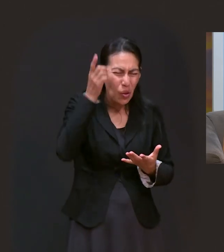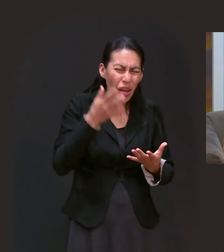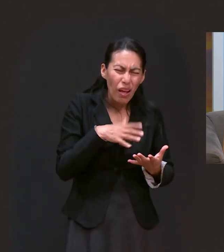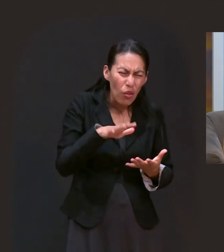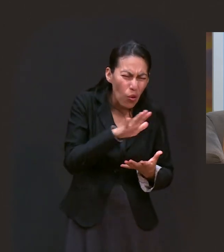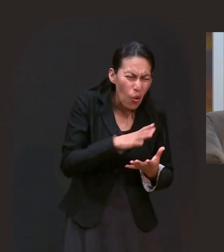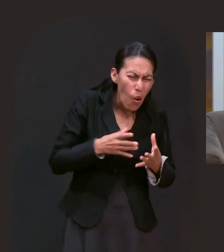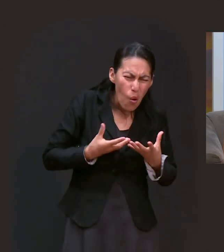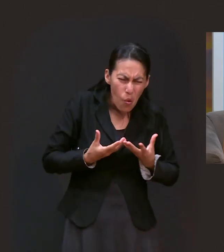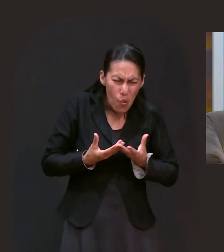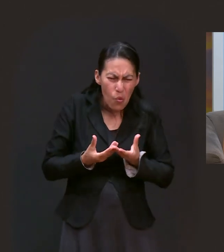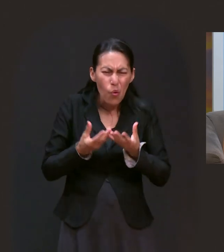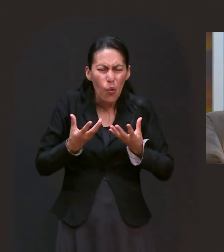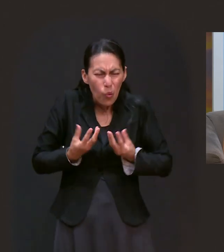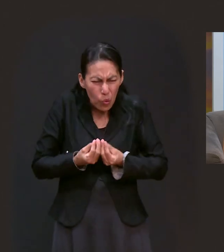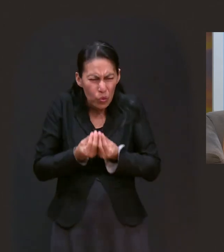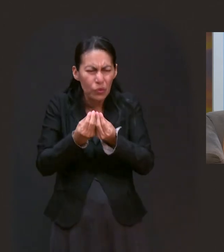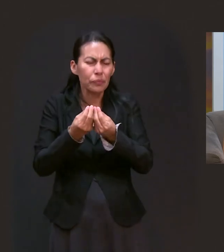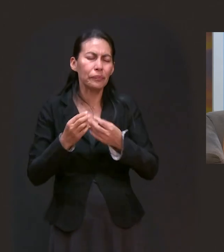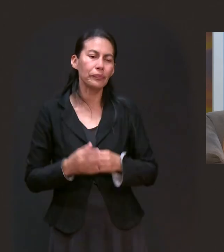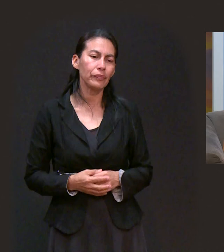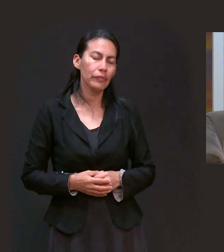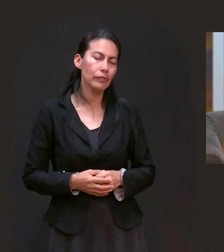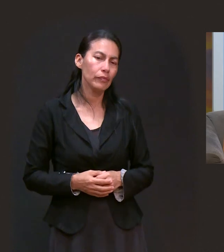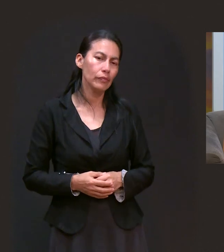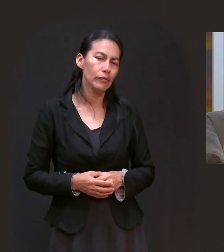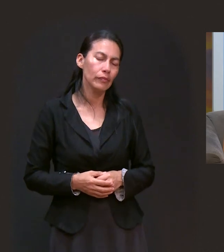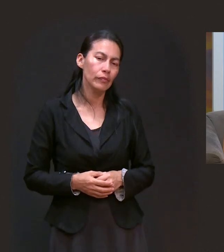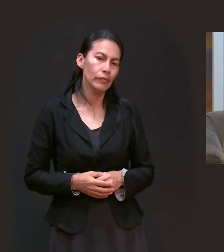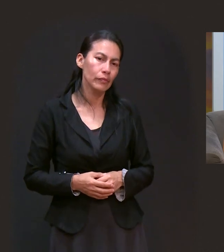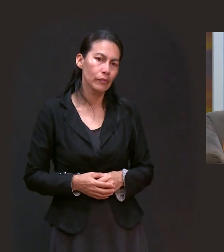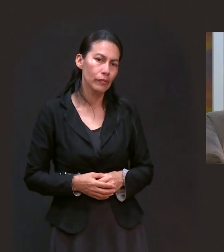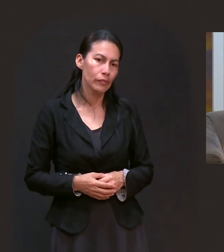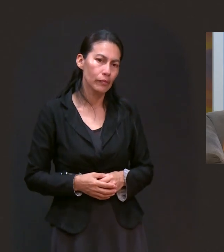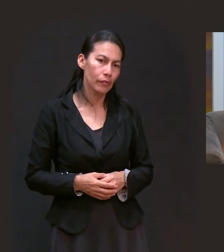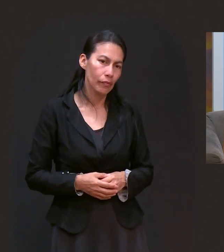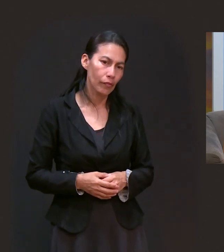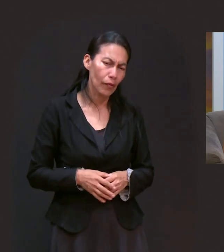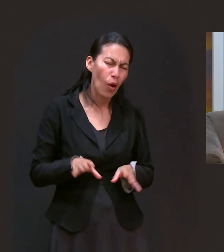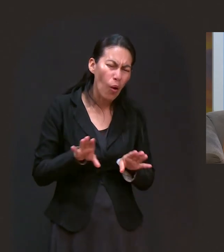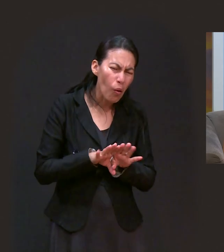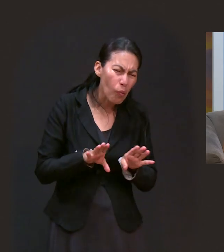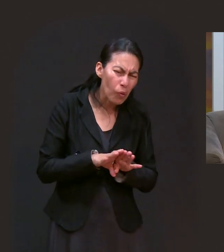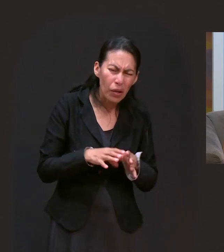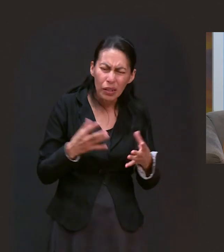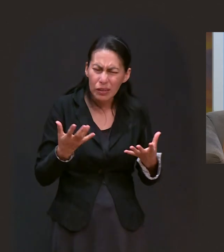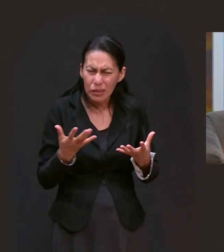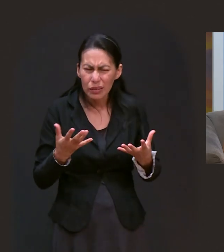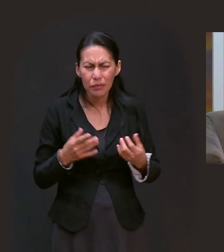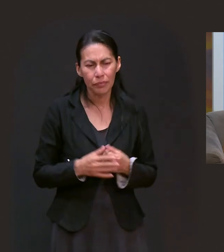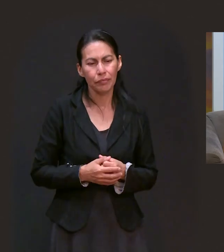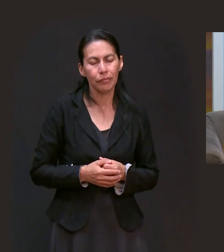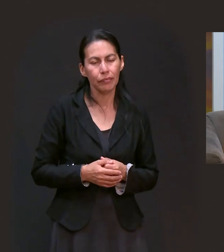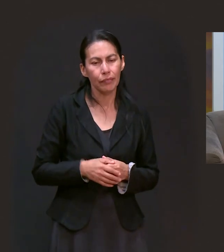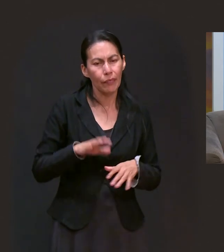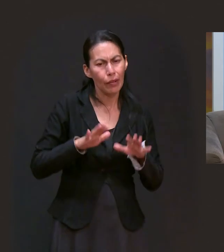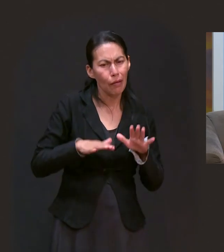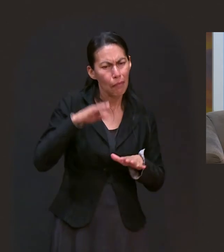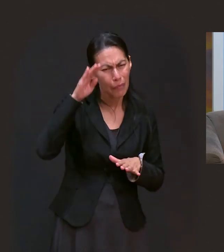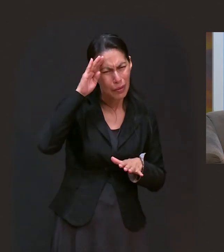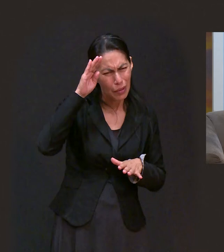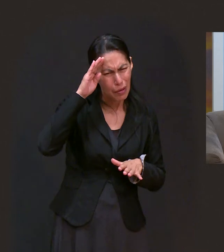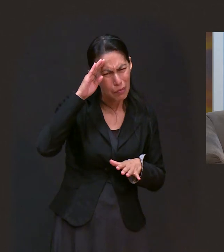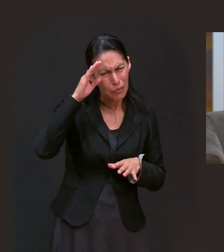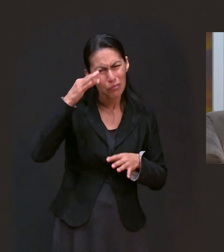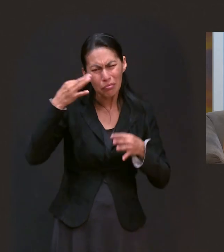quiere dios hay camino correcto es el tema ya que dios nos muestra cómo